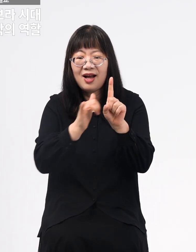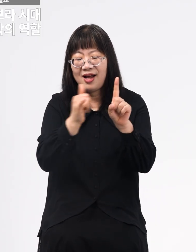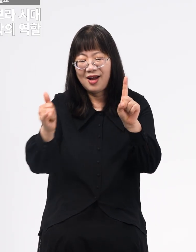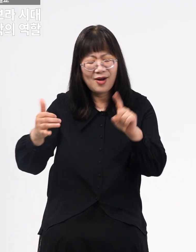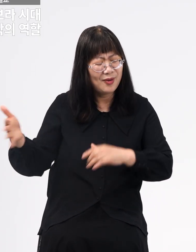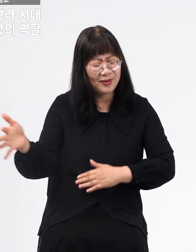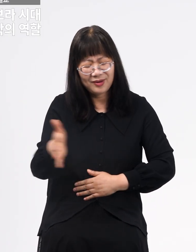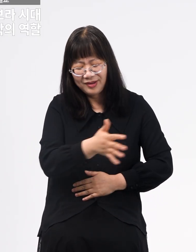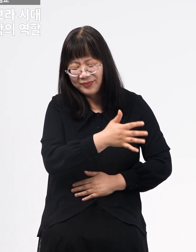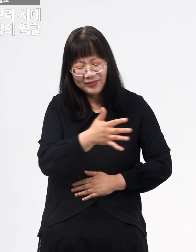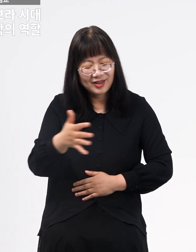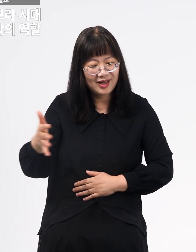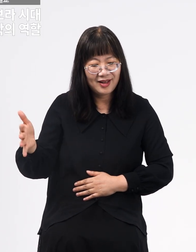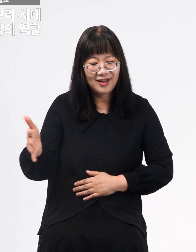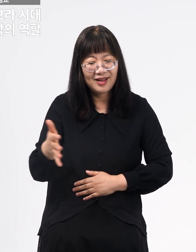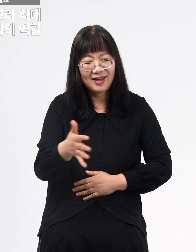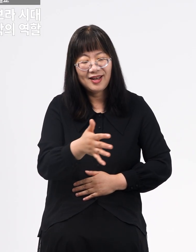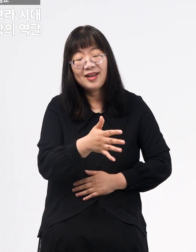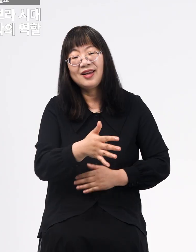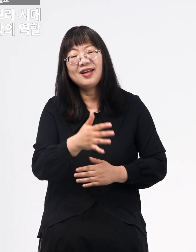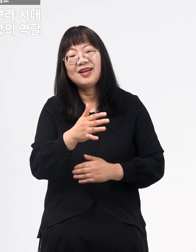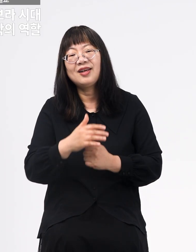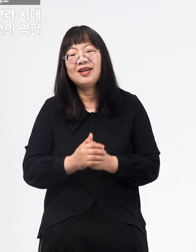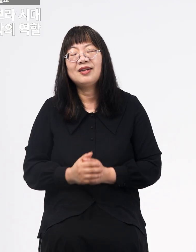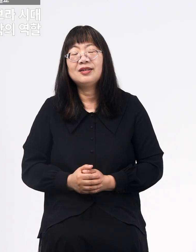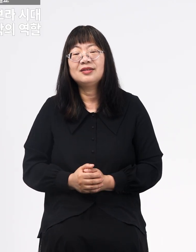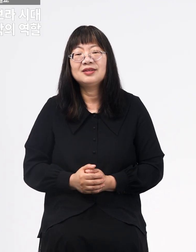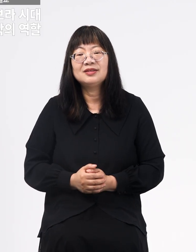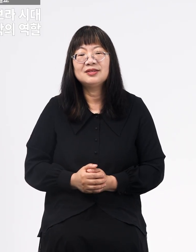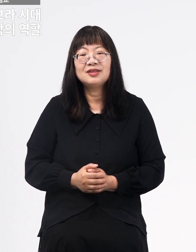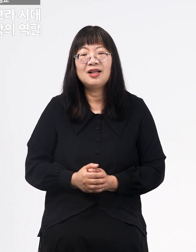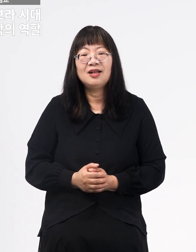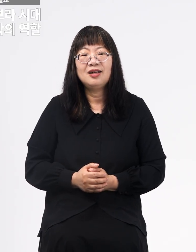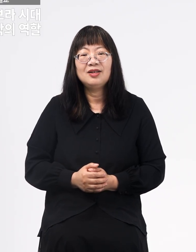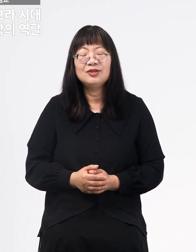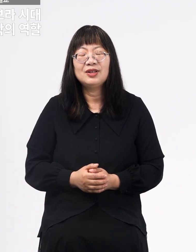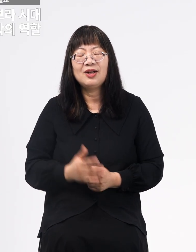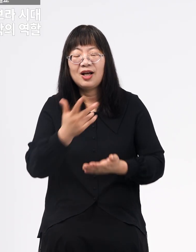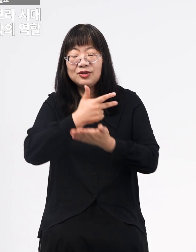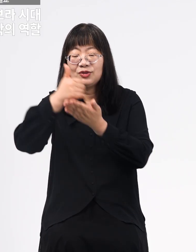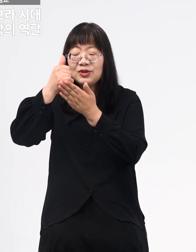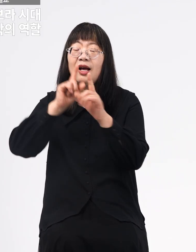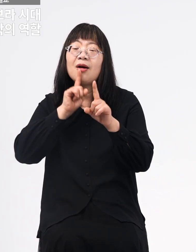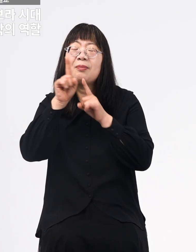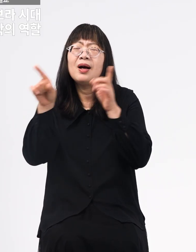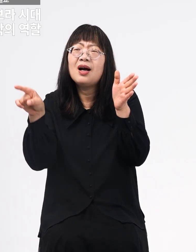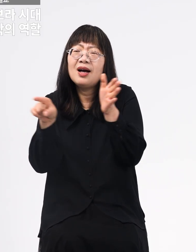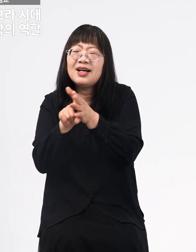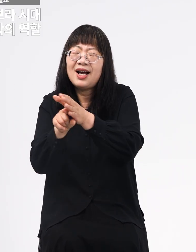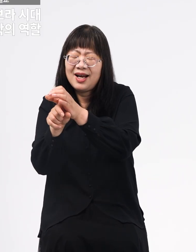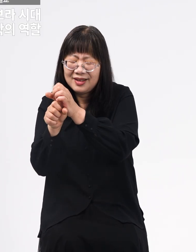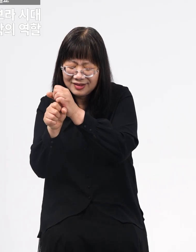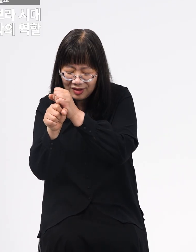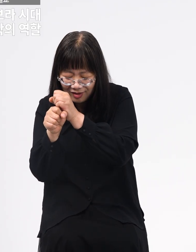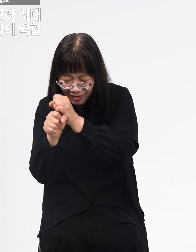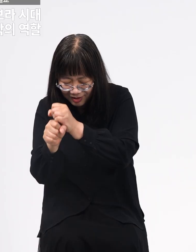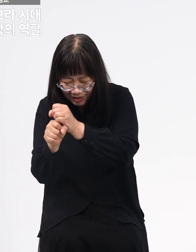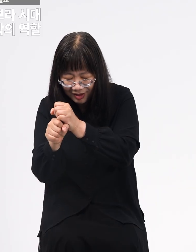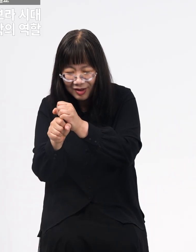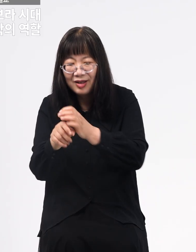아무도 없네. 오른손을 높이 들고 주의 말씀